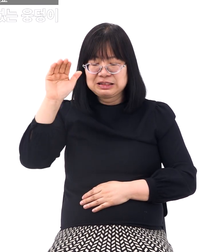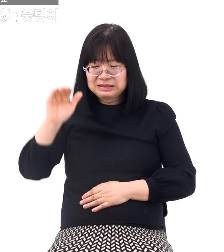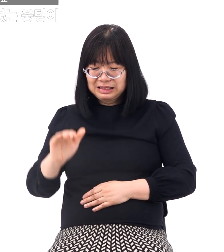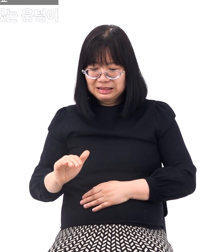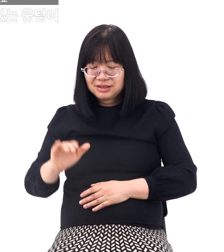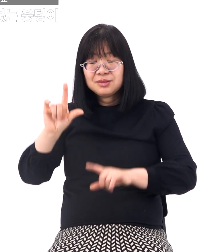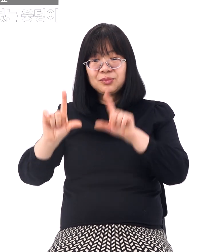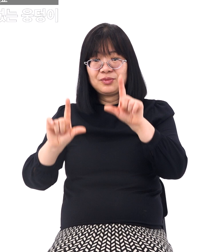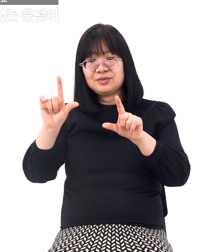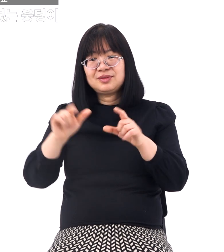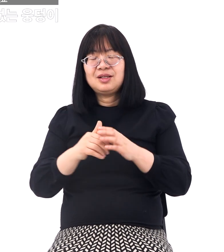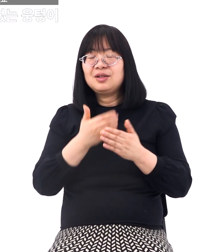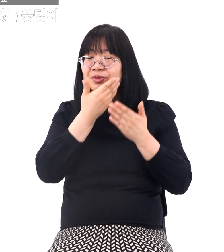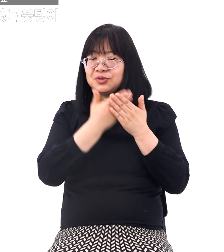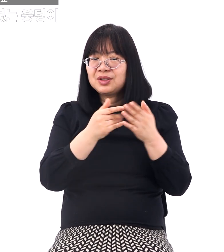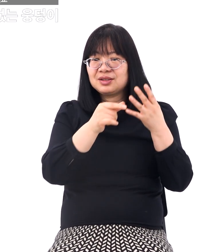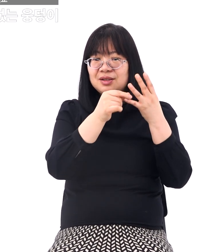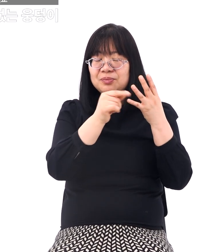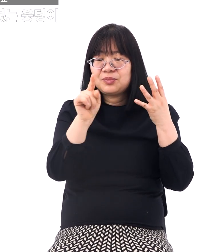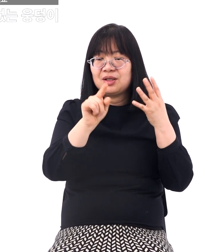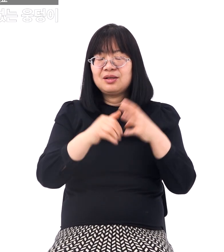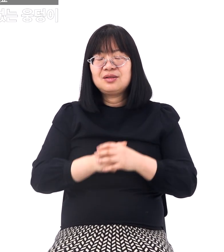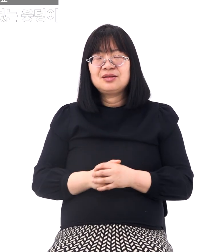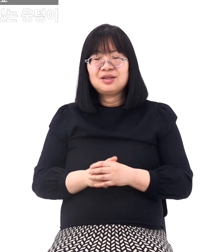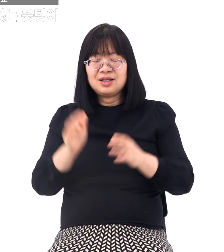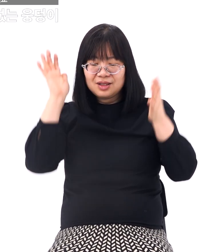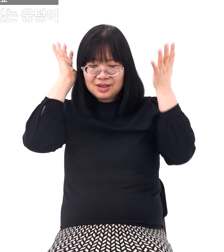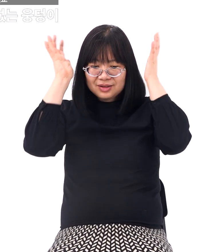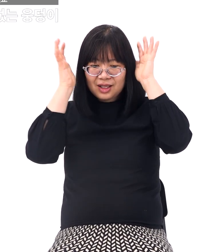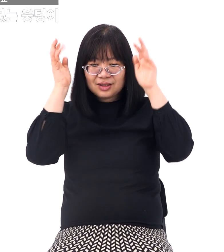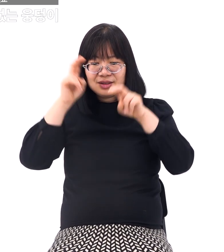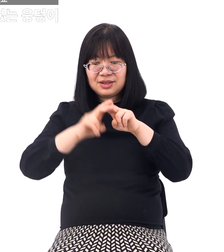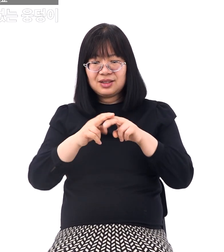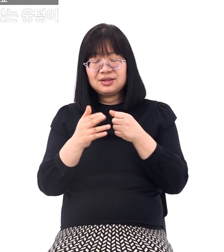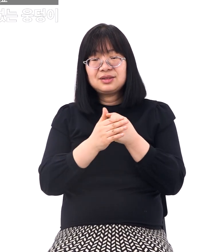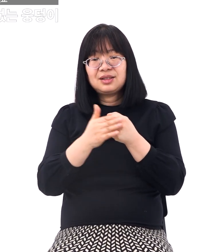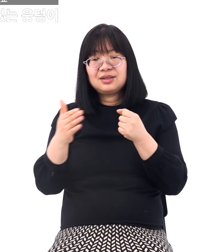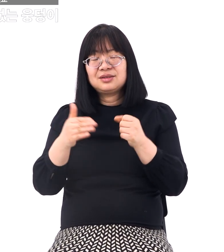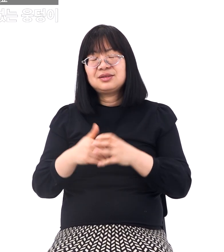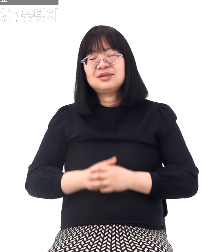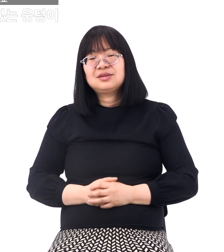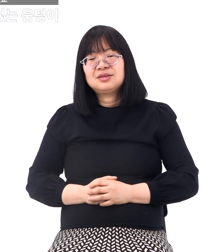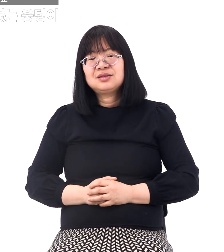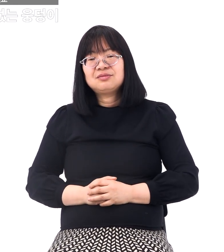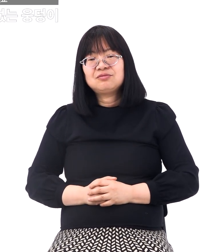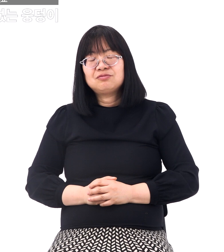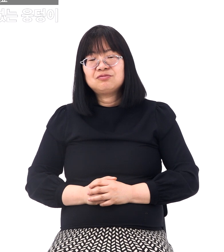대목이 또 네 번째로 소개되는데, 나귀를 타시나니